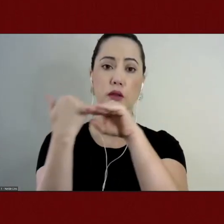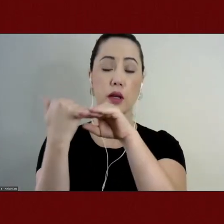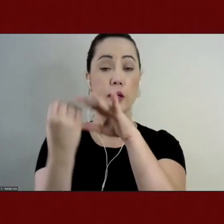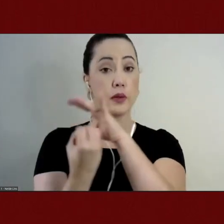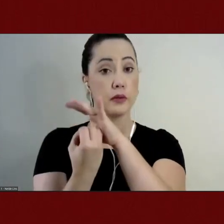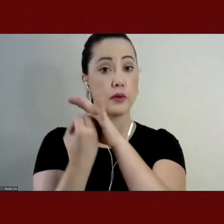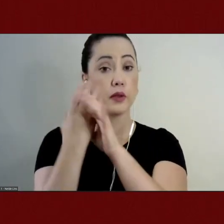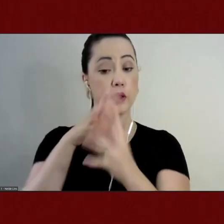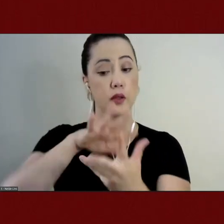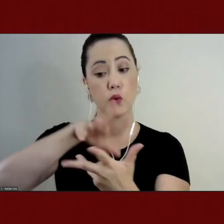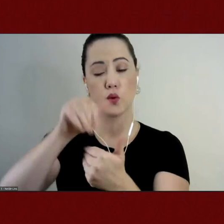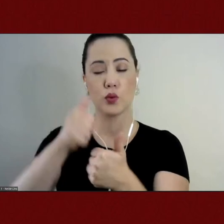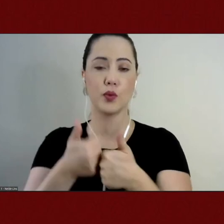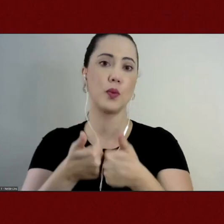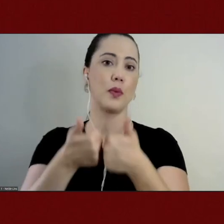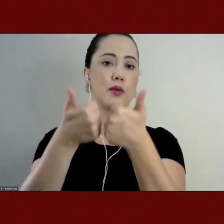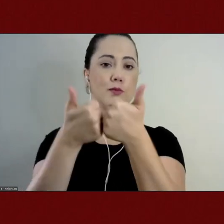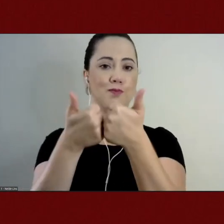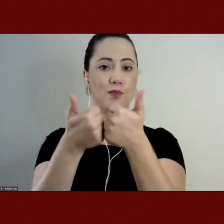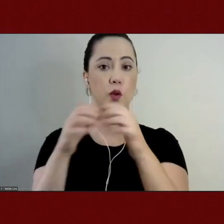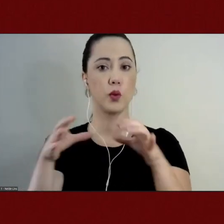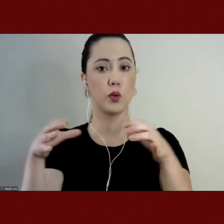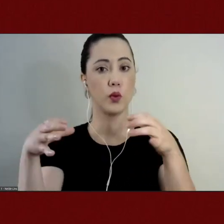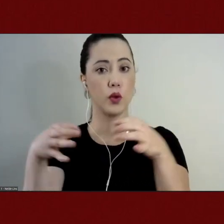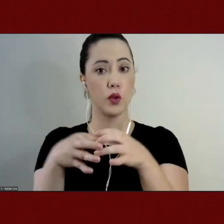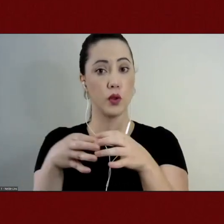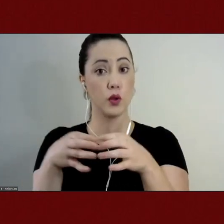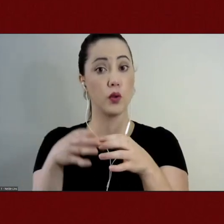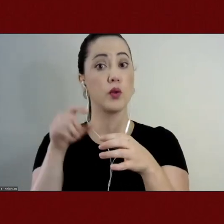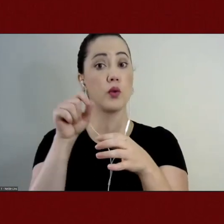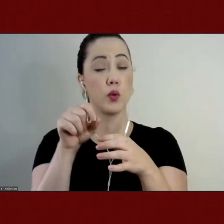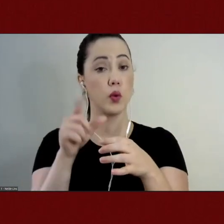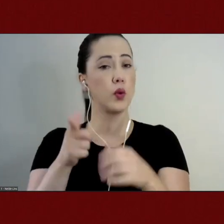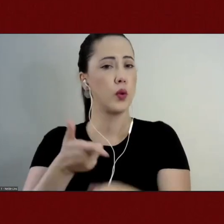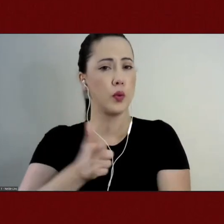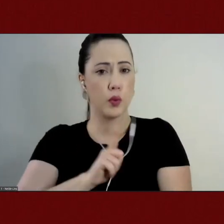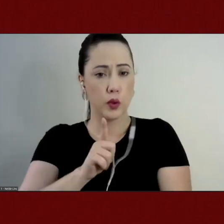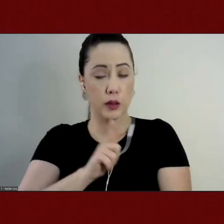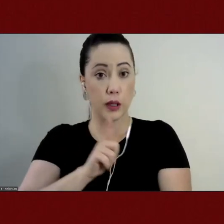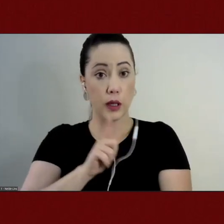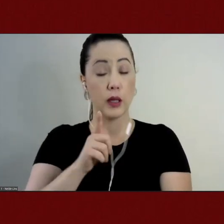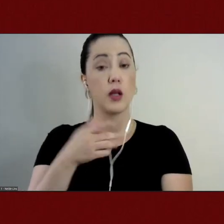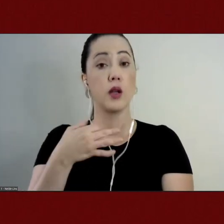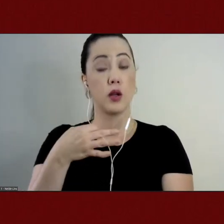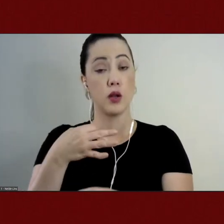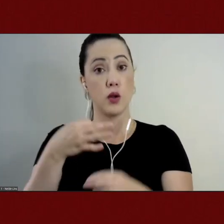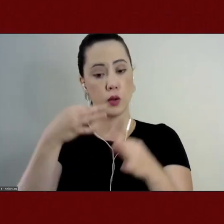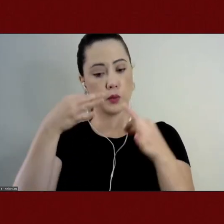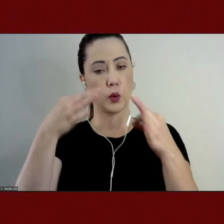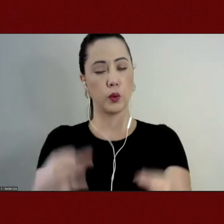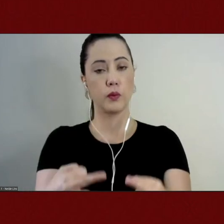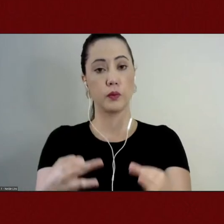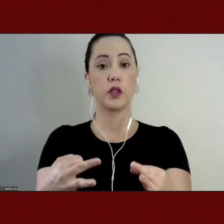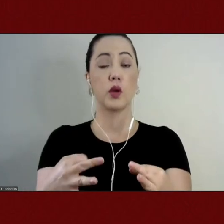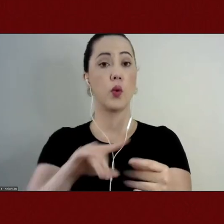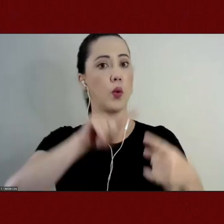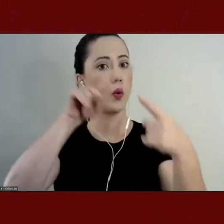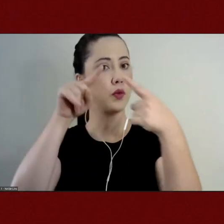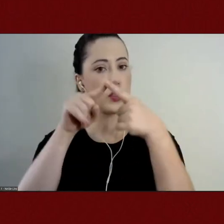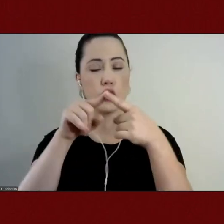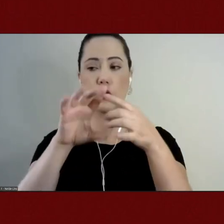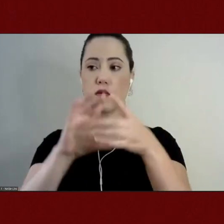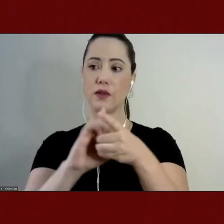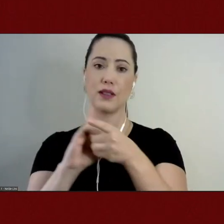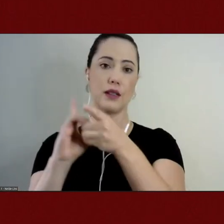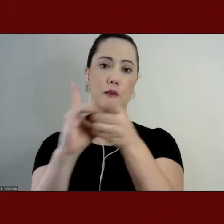melhor. E o partido, né? Tem uma radicalidade com relação à democracia, que sem ela não adianta